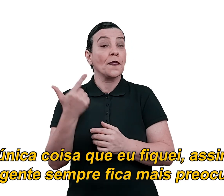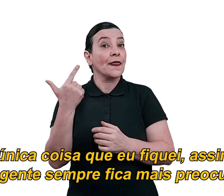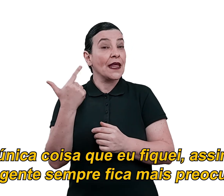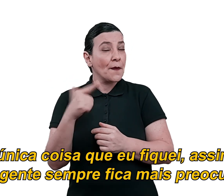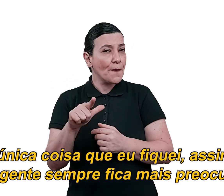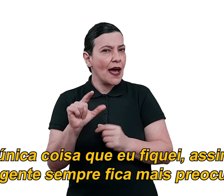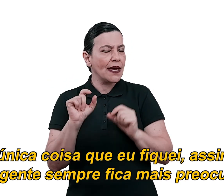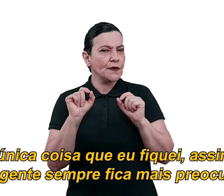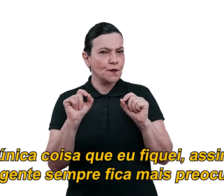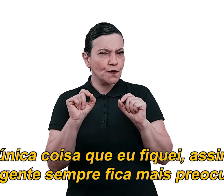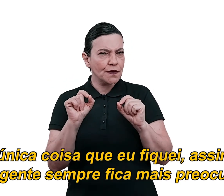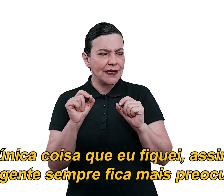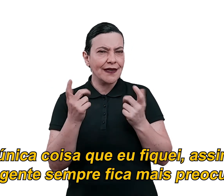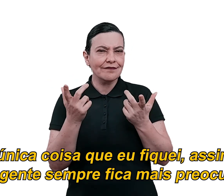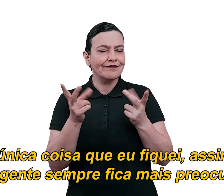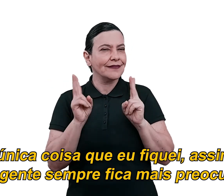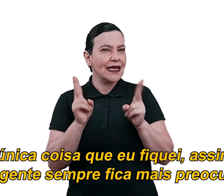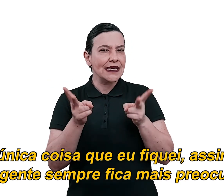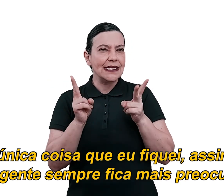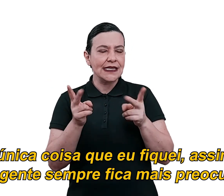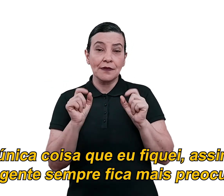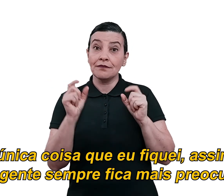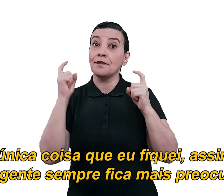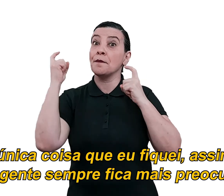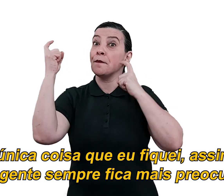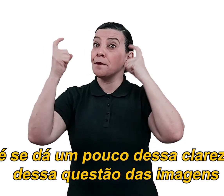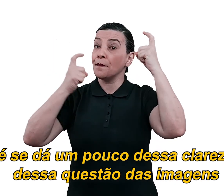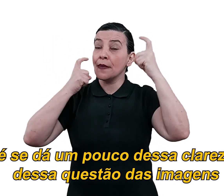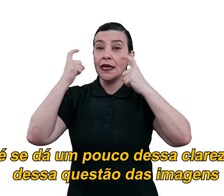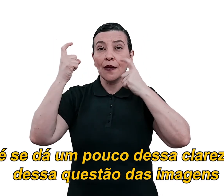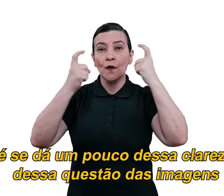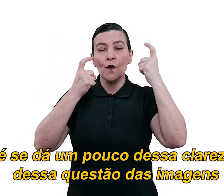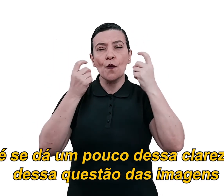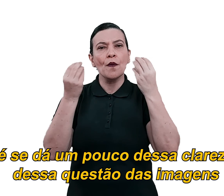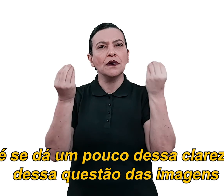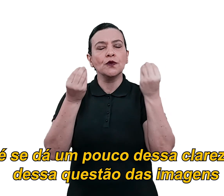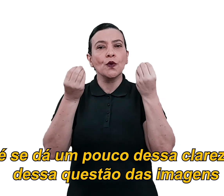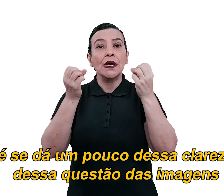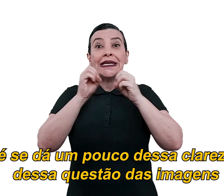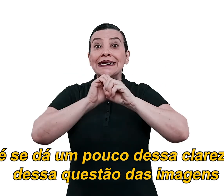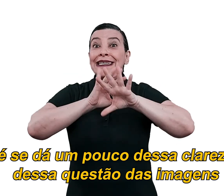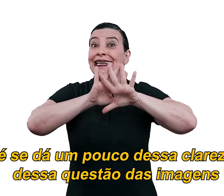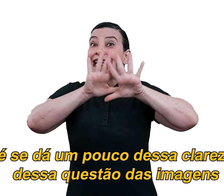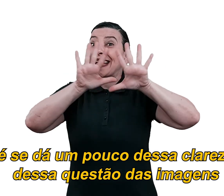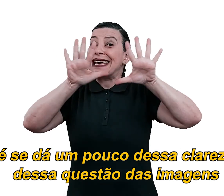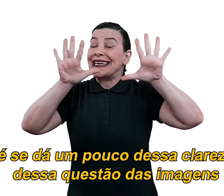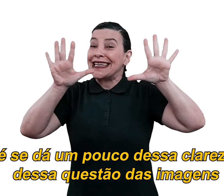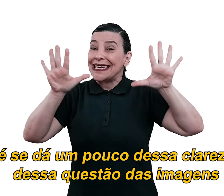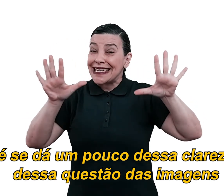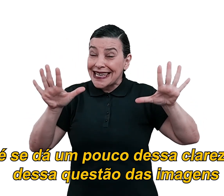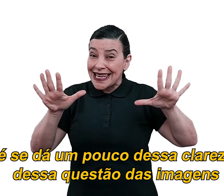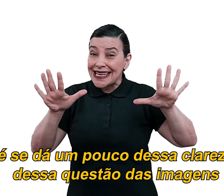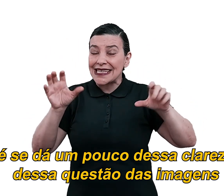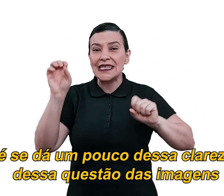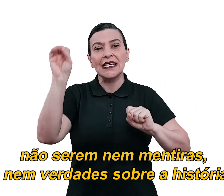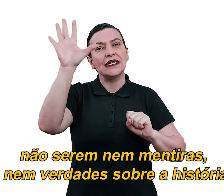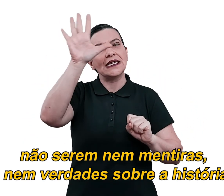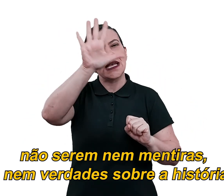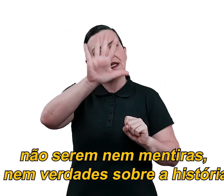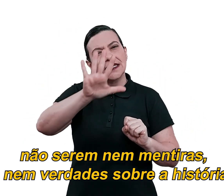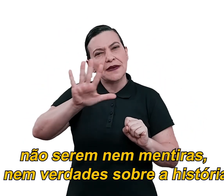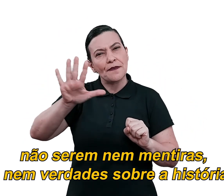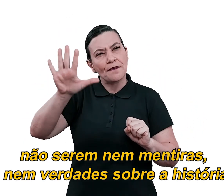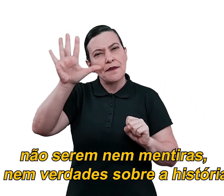que eu fiquei, assim, a gente sempre fica, né, um pouco mais preocupado é se dá um pouco dessa clareza, dessa questão das